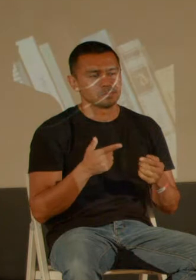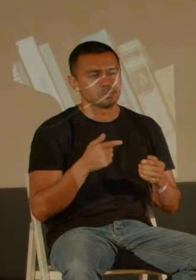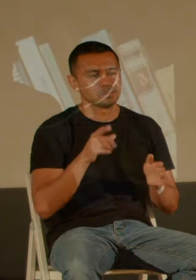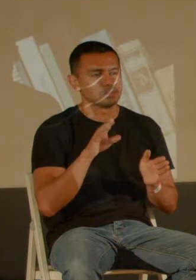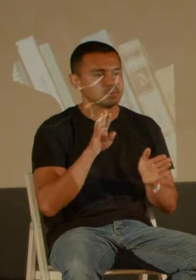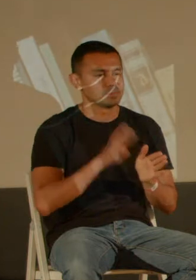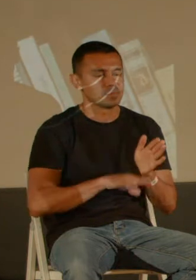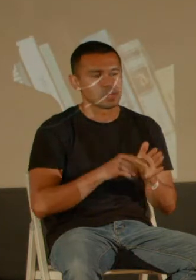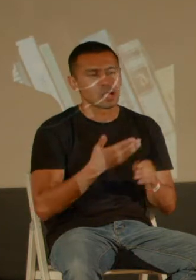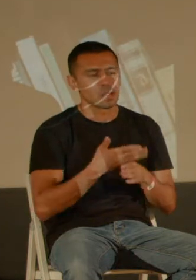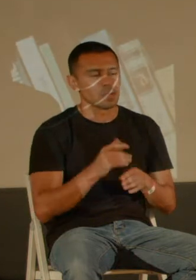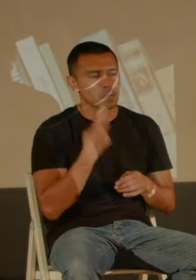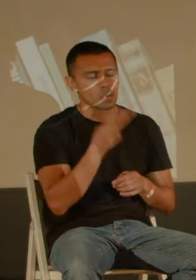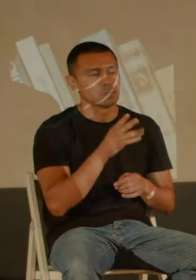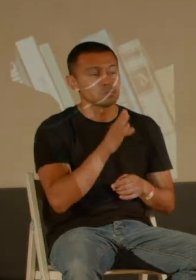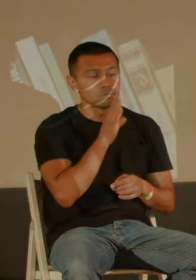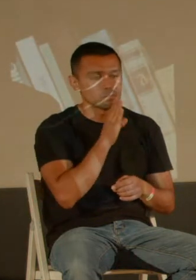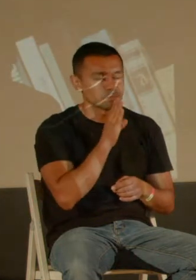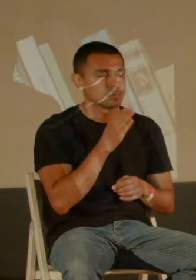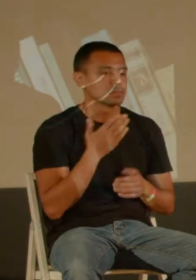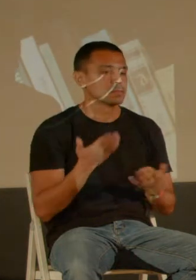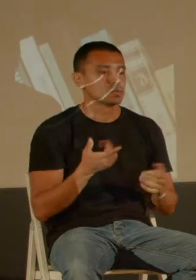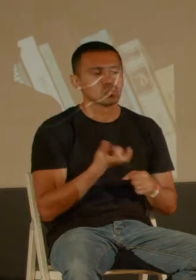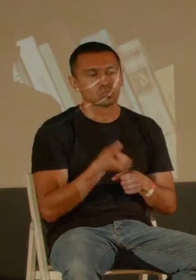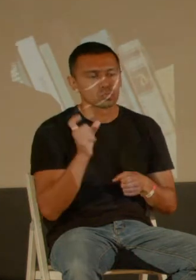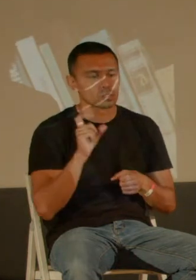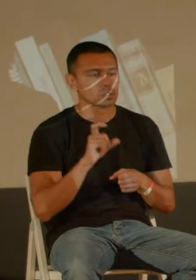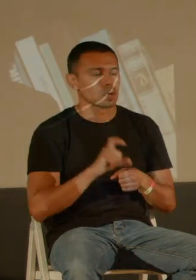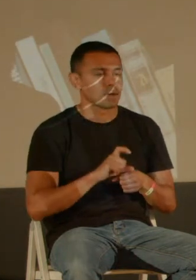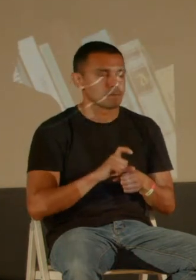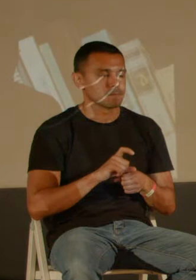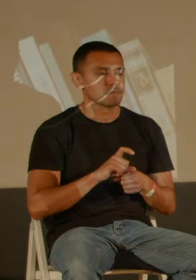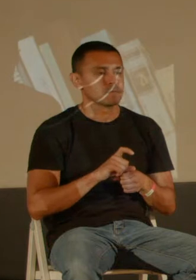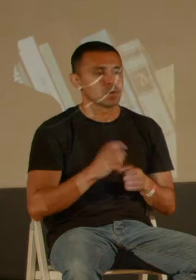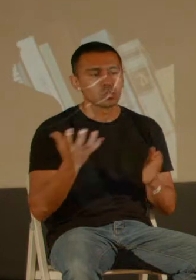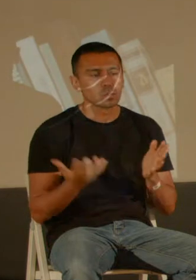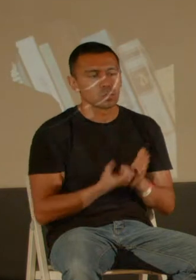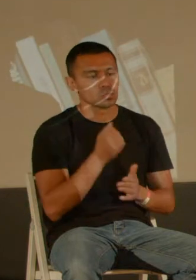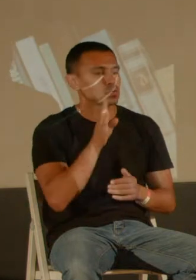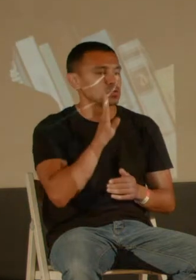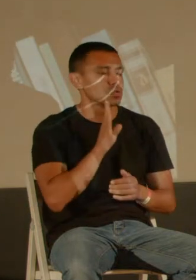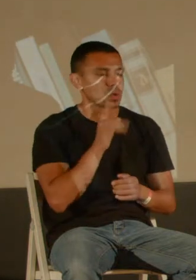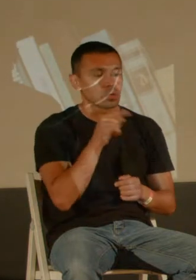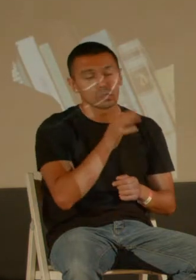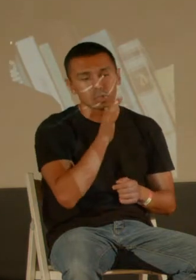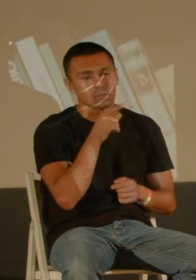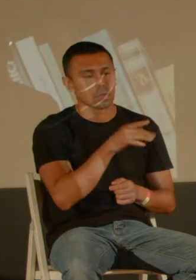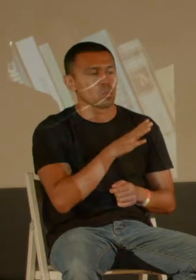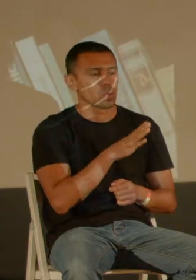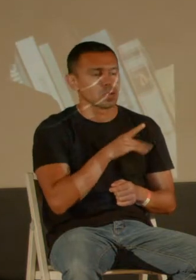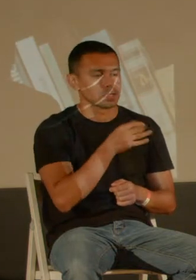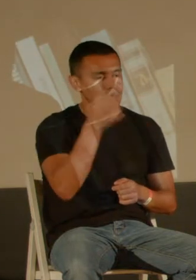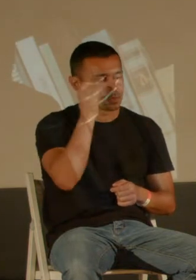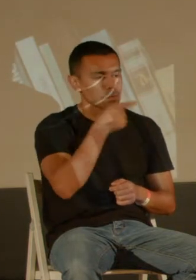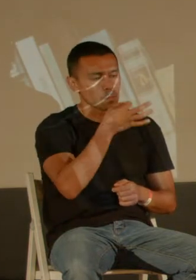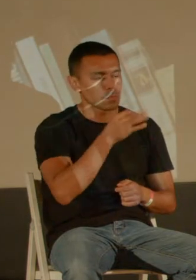елемент. І тут ми бачимо Керолін дуже успішну жінку. На той час вона була, от ти